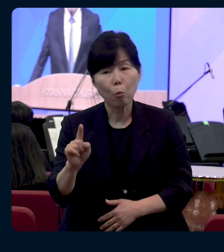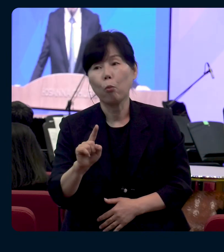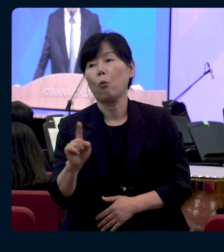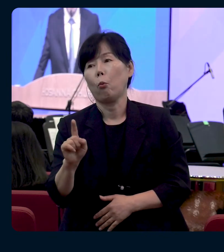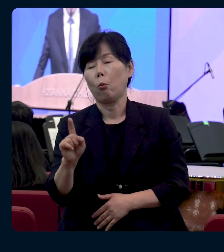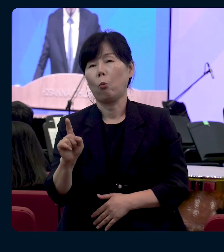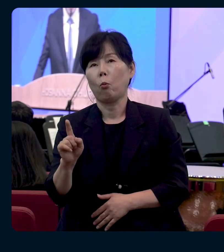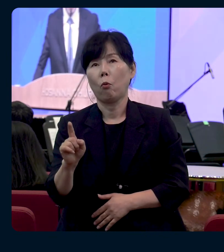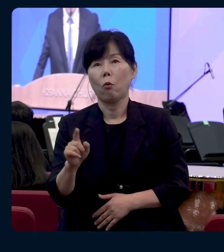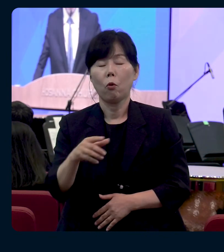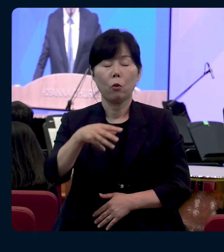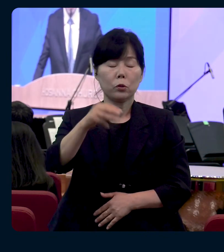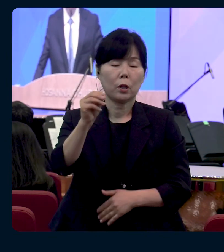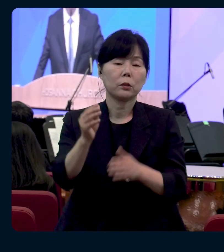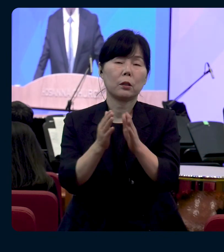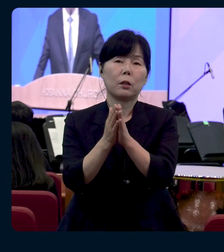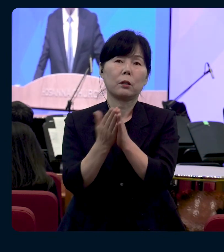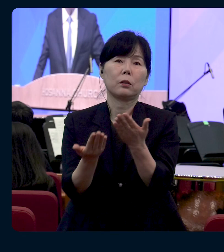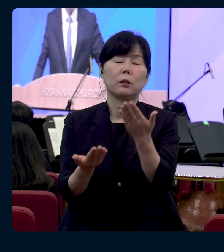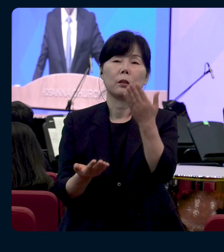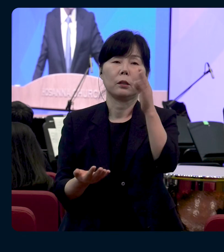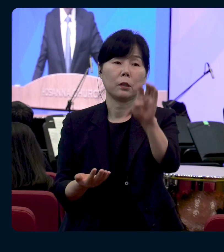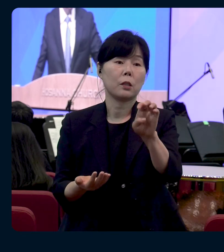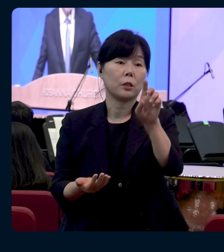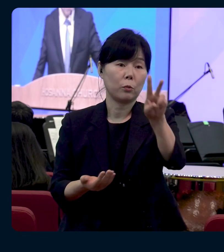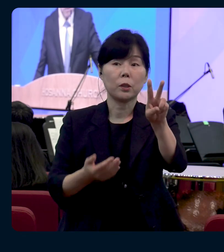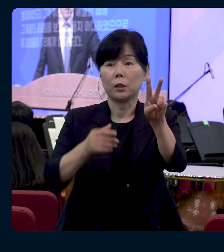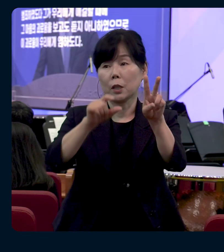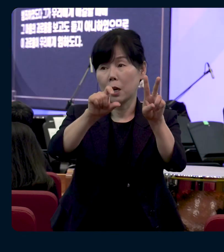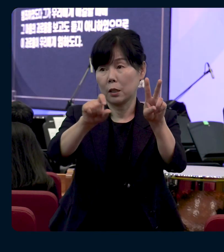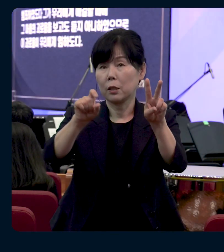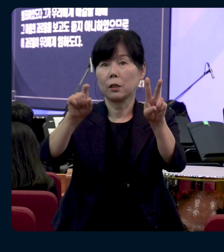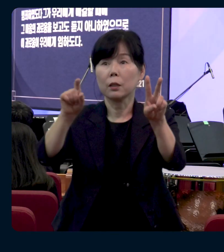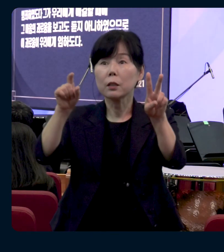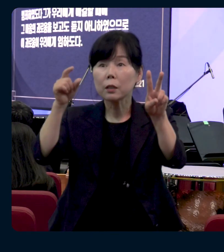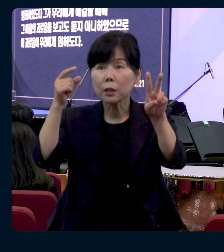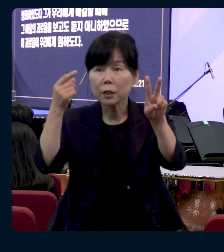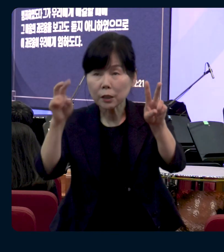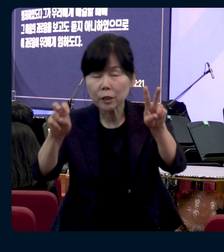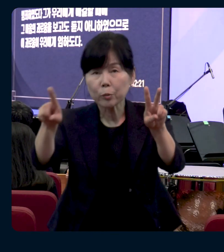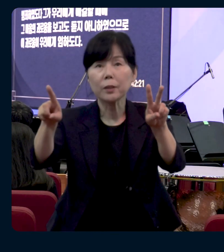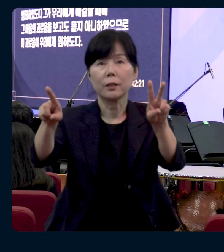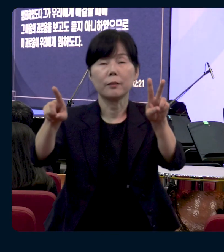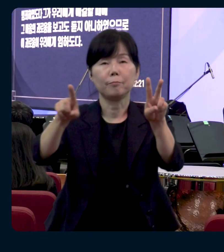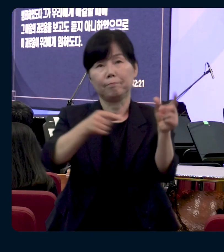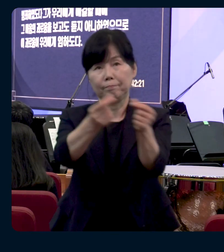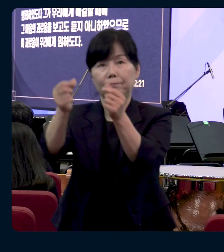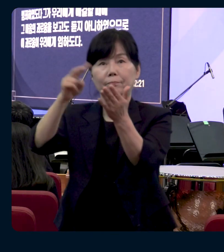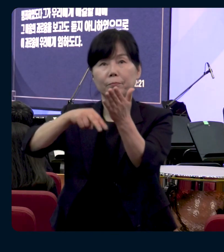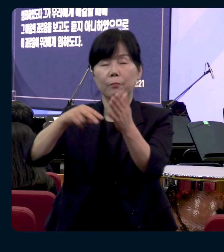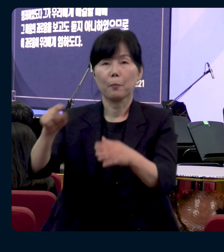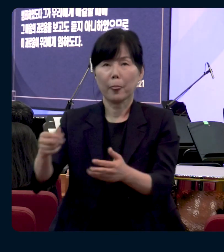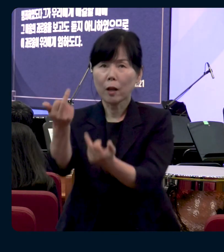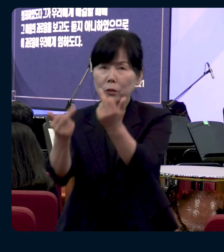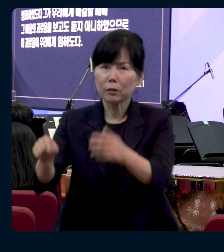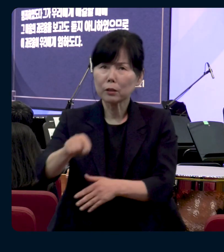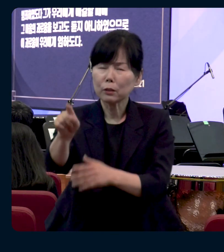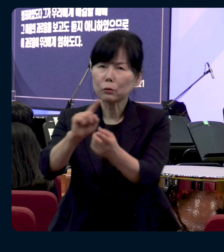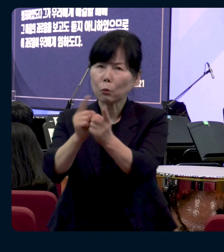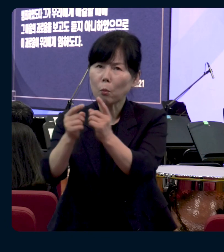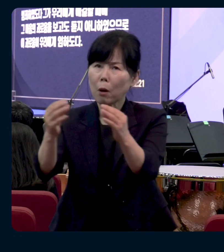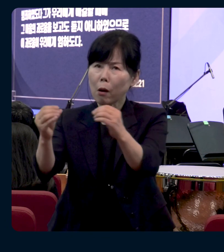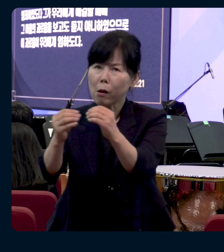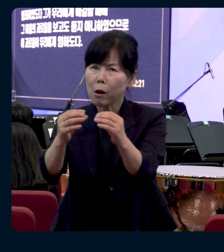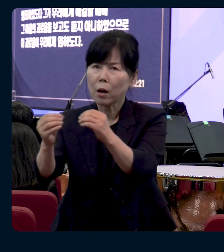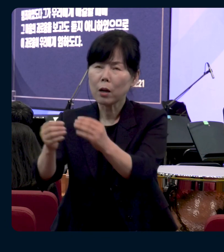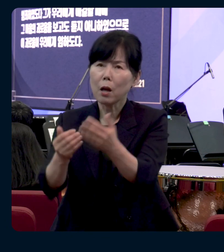우리 창세기 42장 21절 말씀을 함께 읽겠습니다. 같이 읽습니다. 그들이 서로 말하되